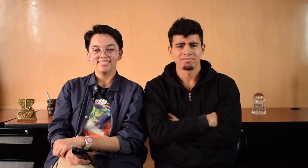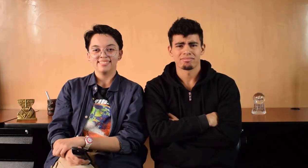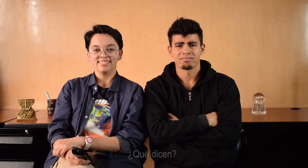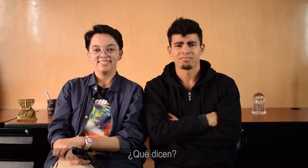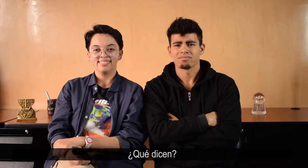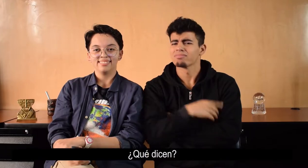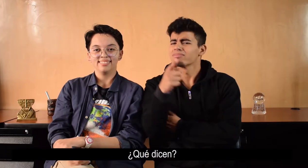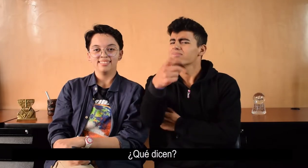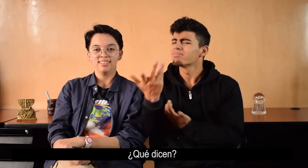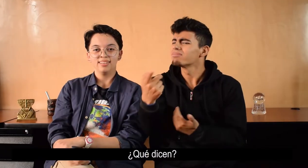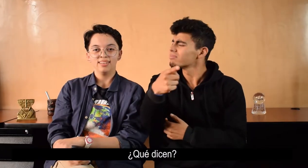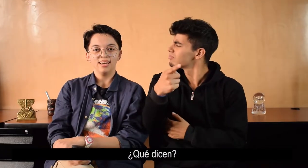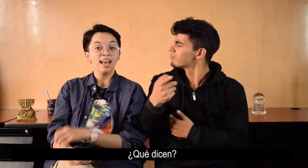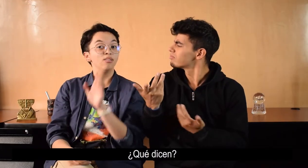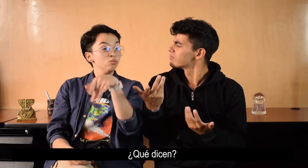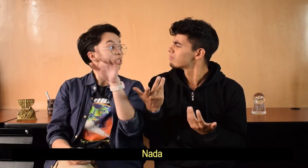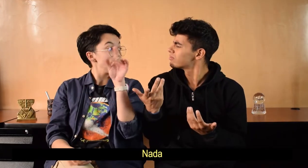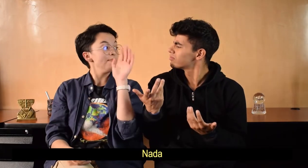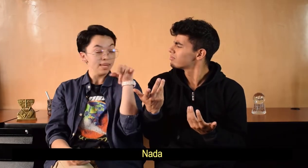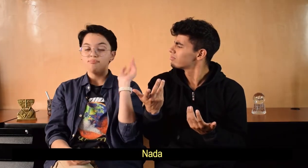¿Qué dicen? Nada.